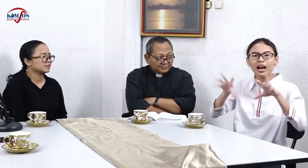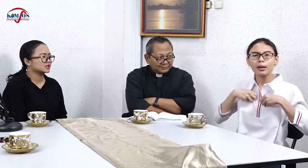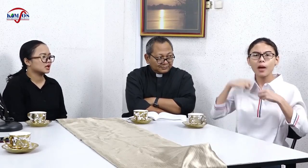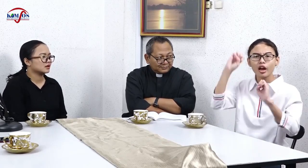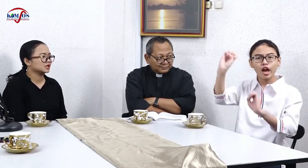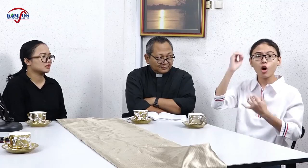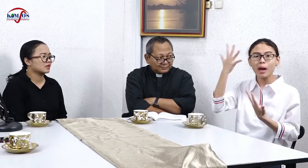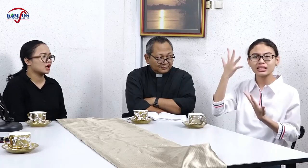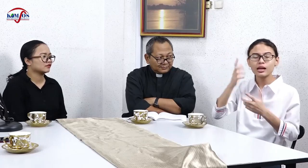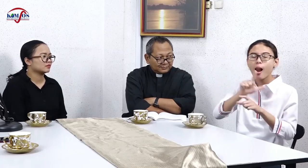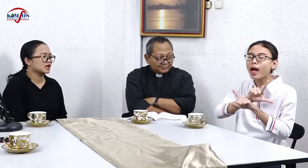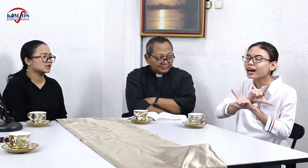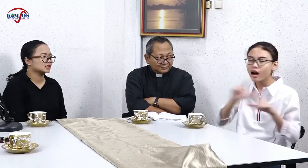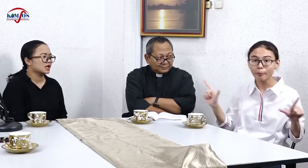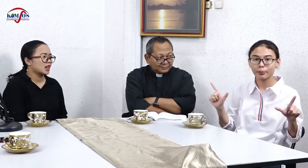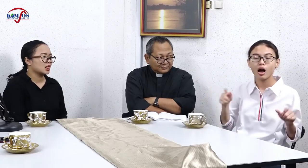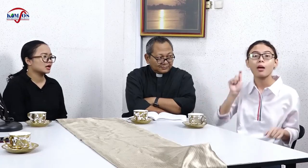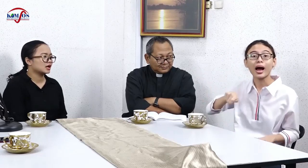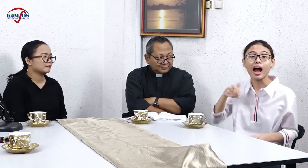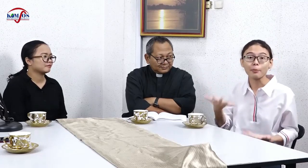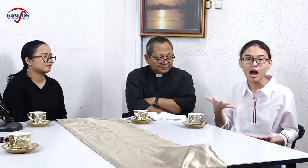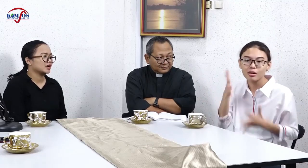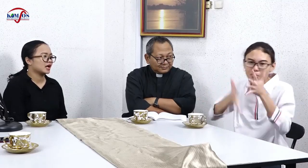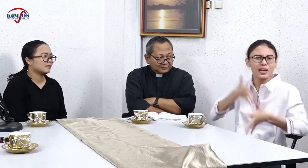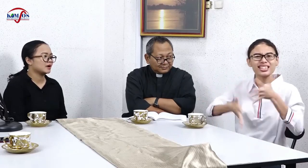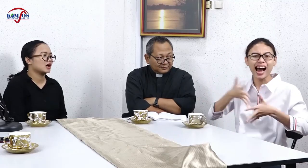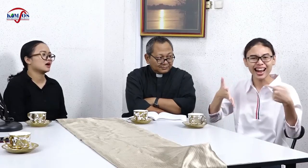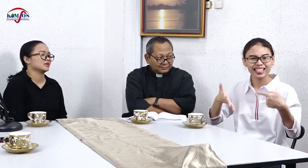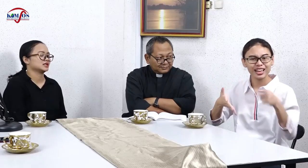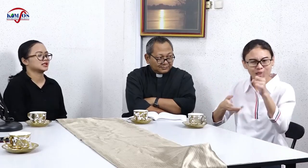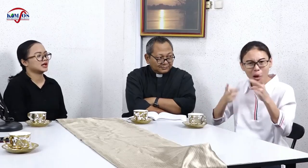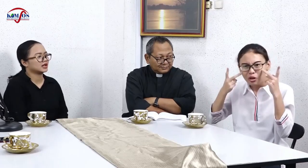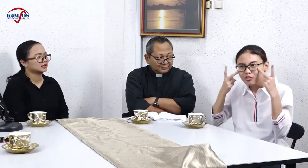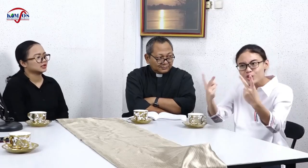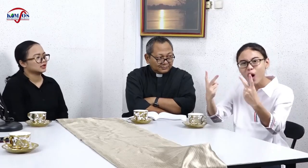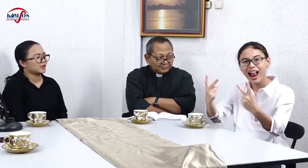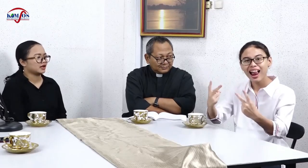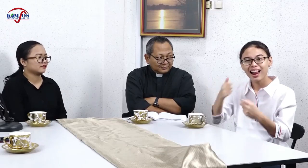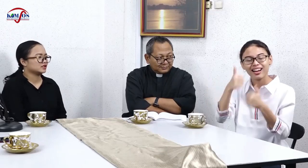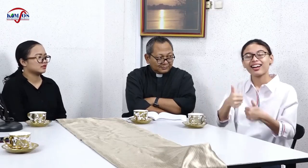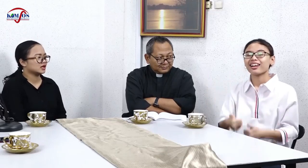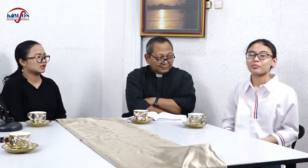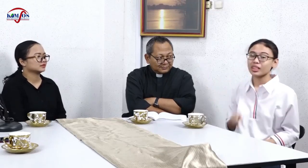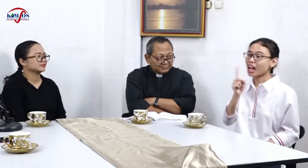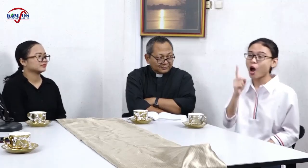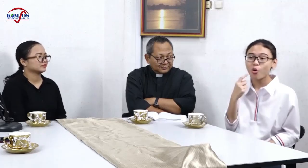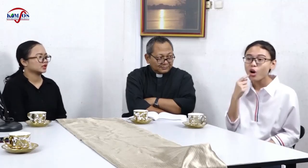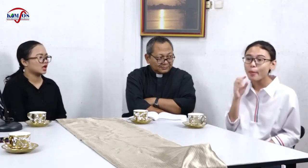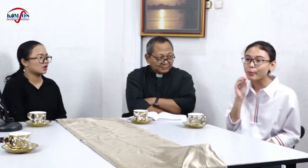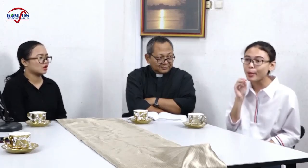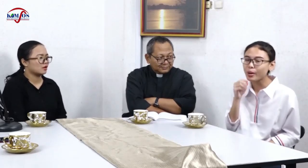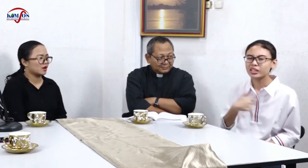bisa menerima informasi lengkap pakai apa bahasa isyarat pakai visual